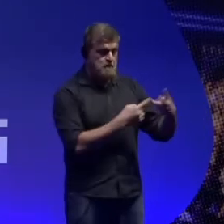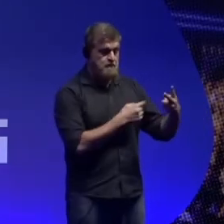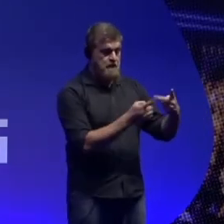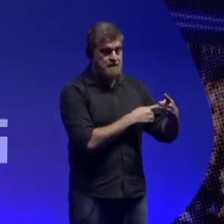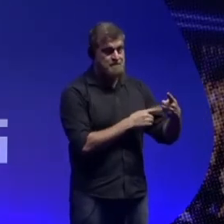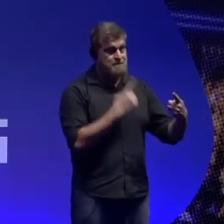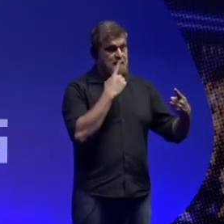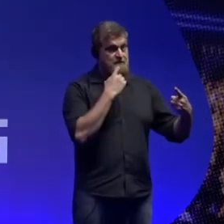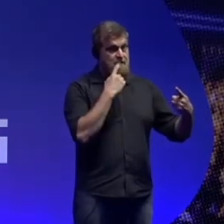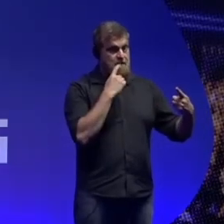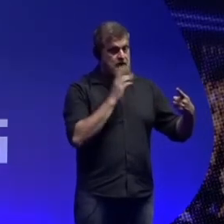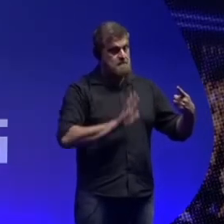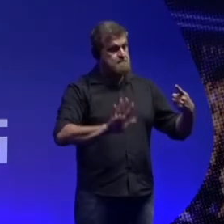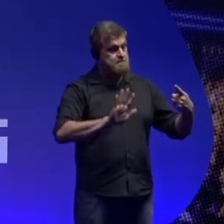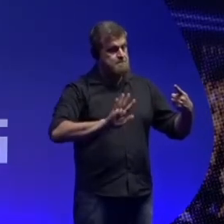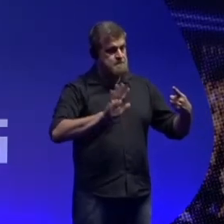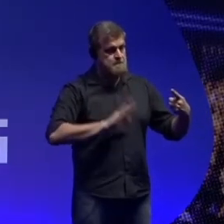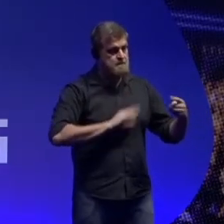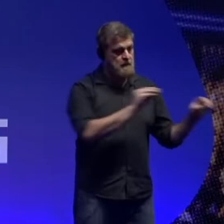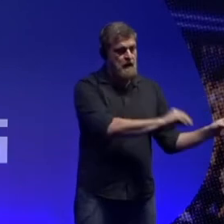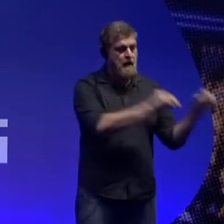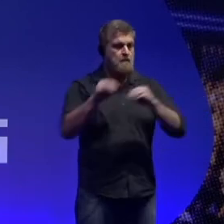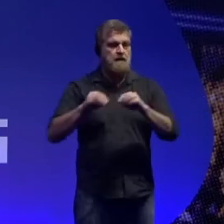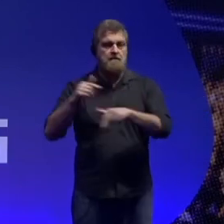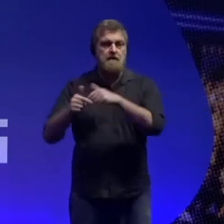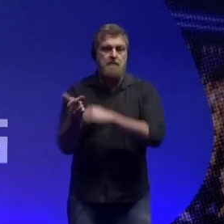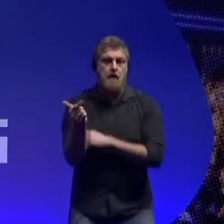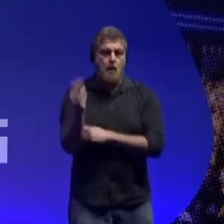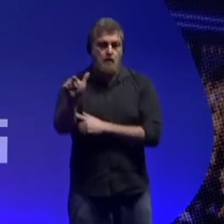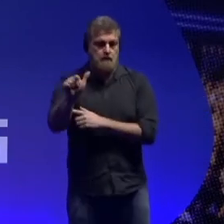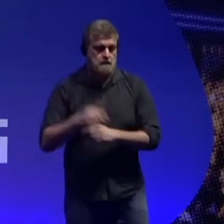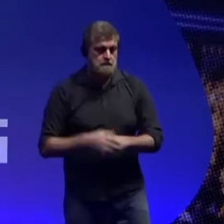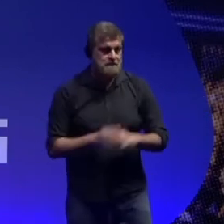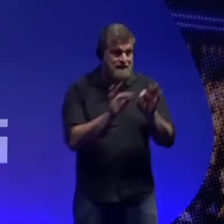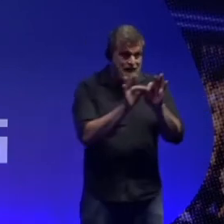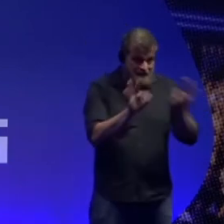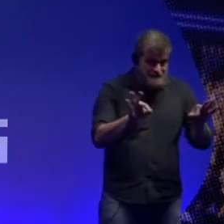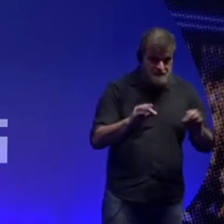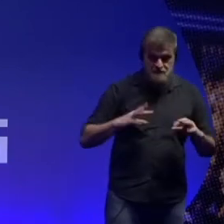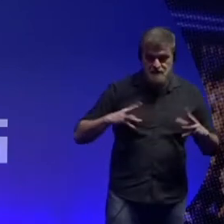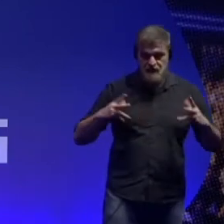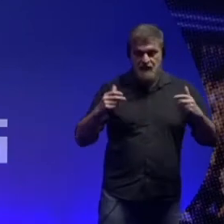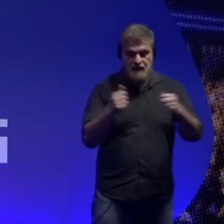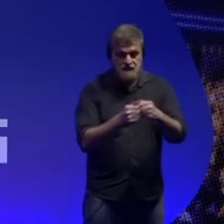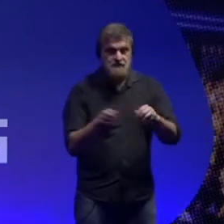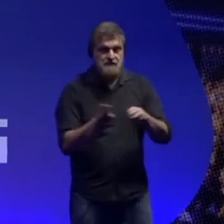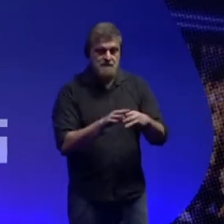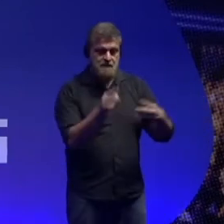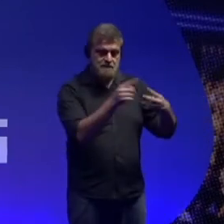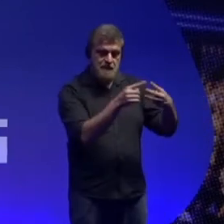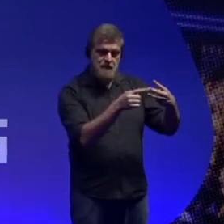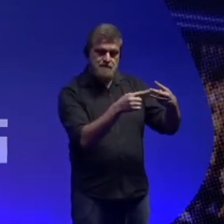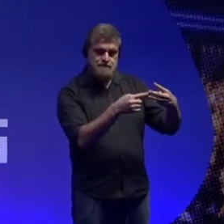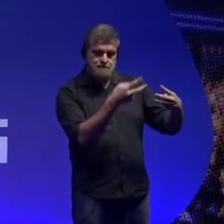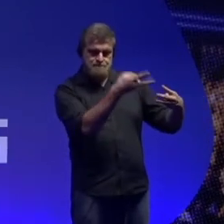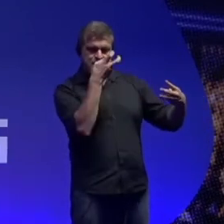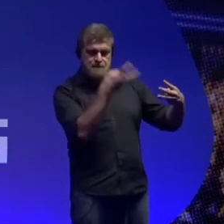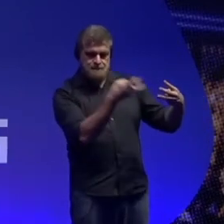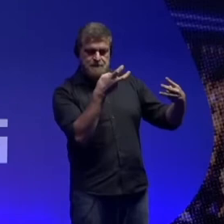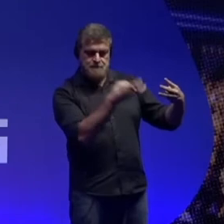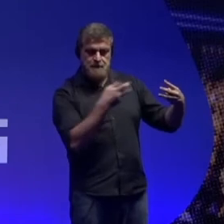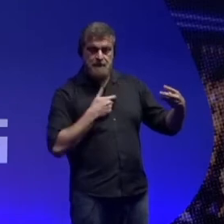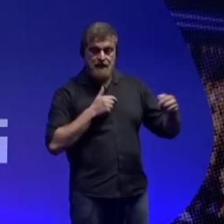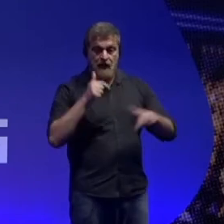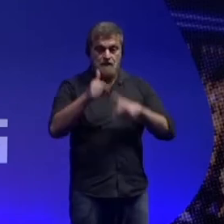luz vermelha, ele mudava de emprego. Simples demais. Eu acho que todo mundo deveria ter um pouco mais. Eu quero aprender, eu quero impactar, eu quero trabalhar com